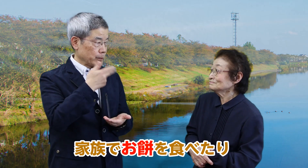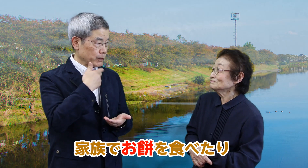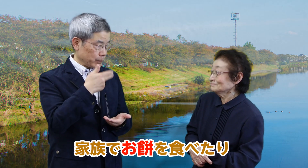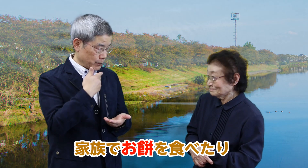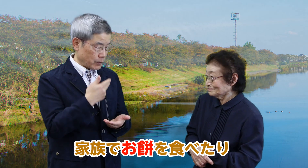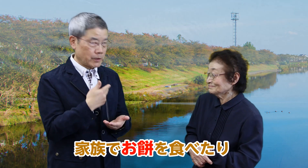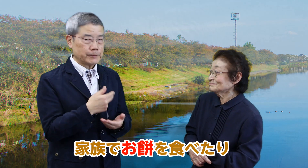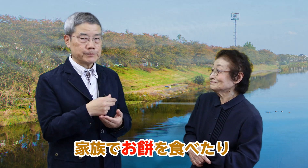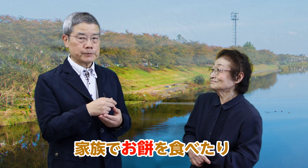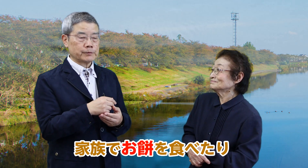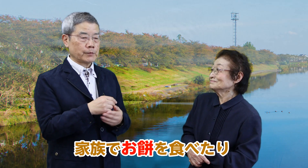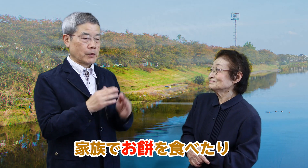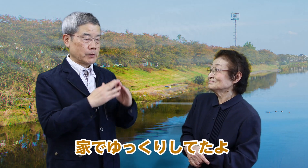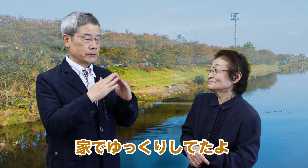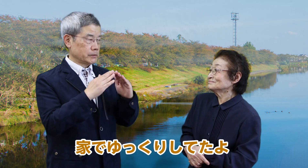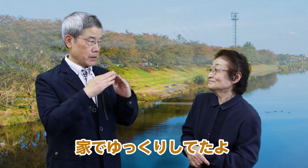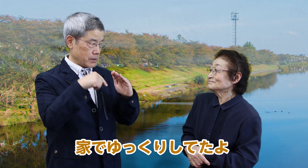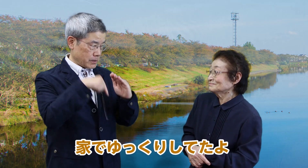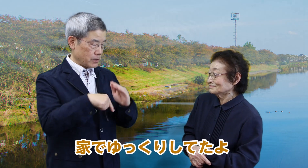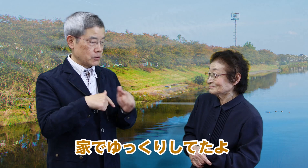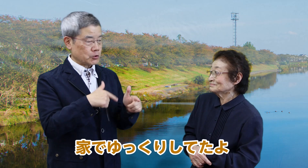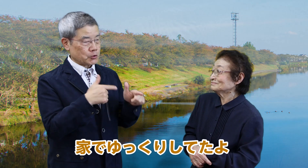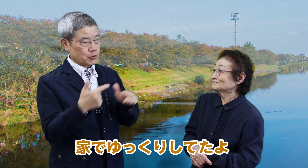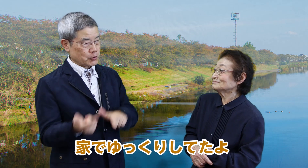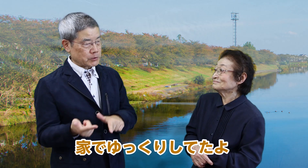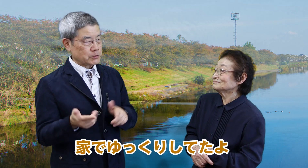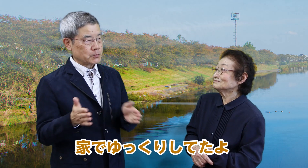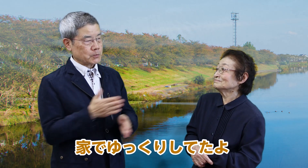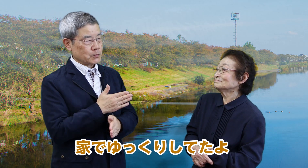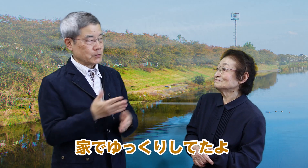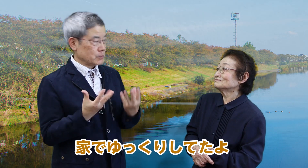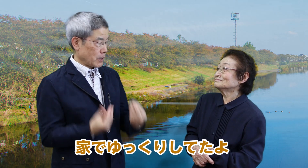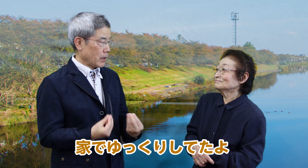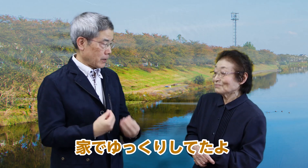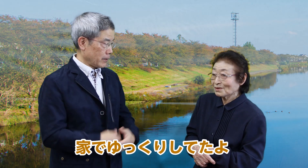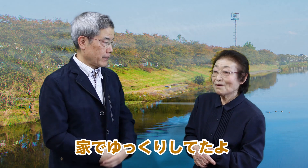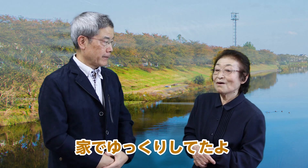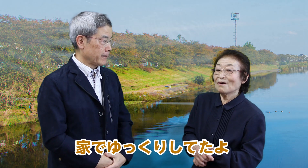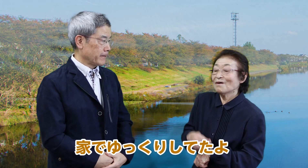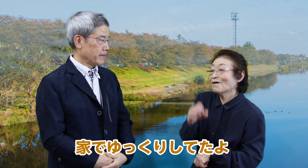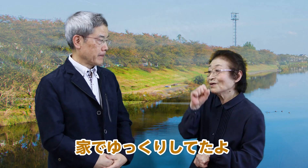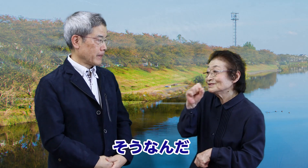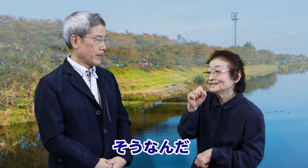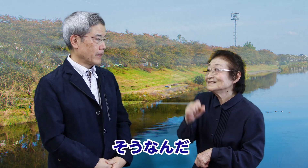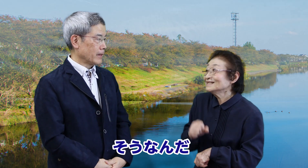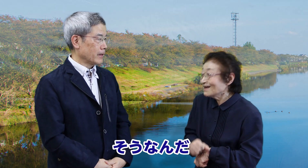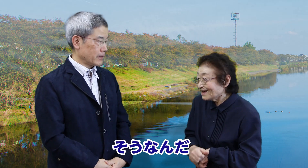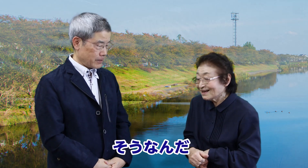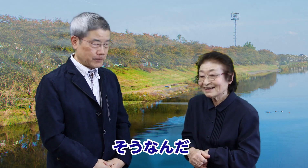り、家でゆっくりしていたよ。 そうなん